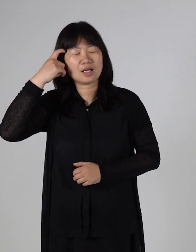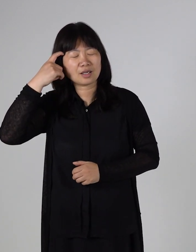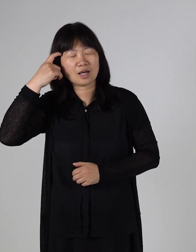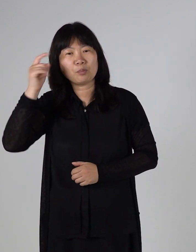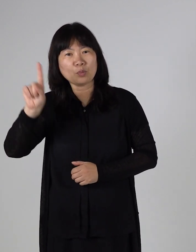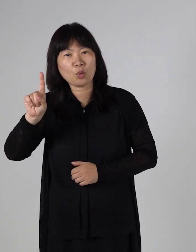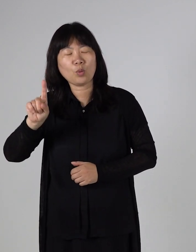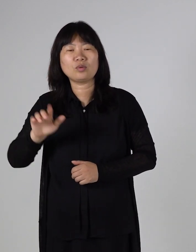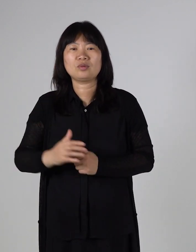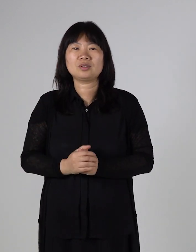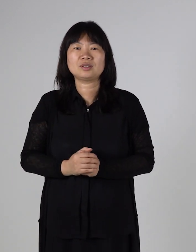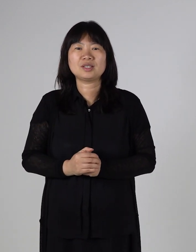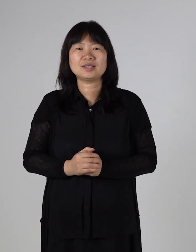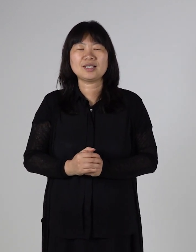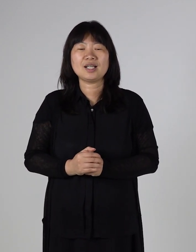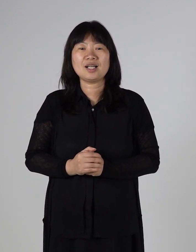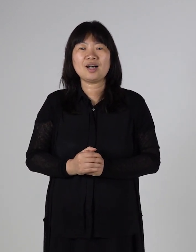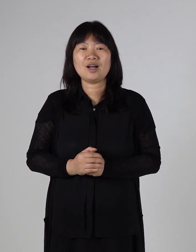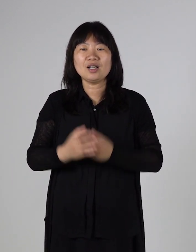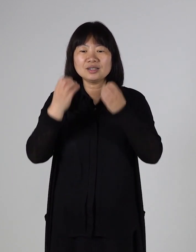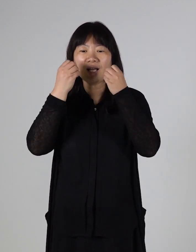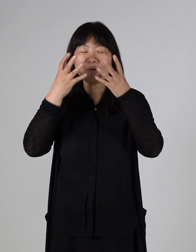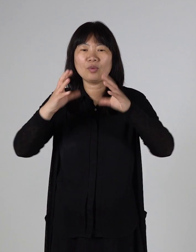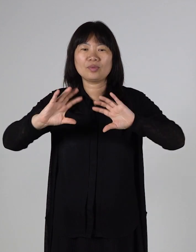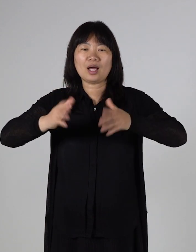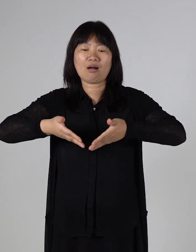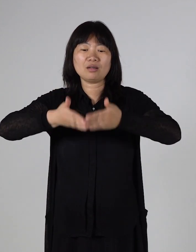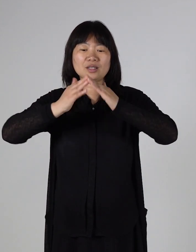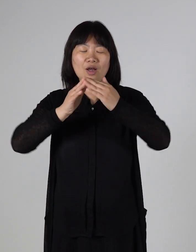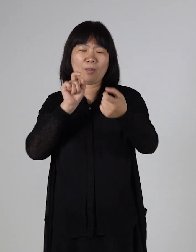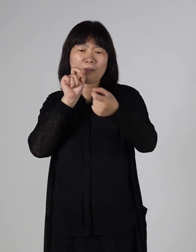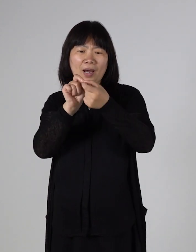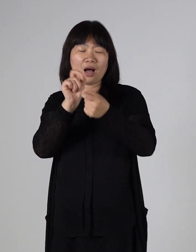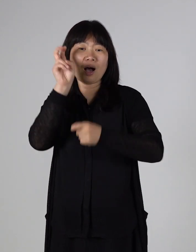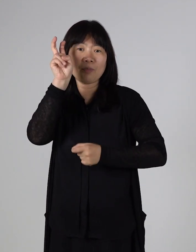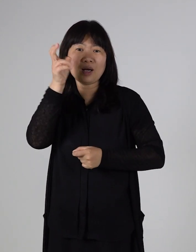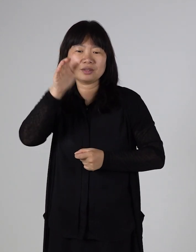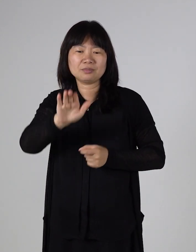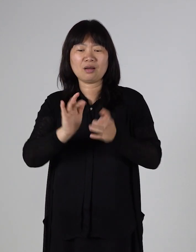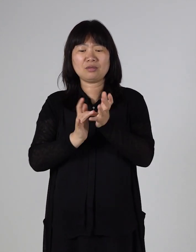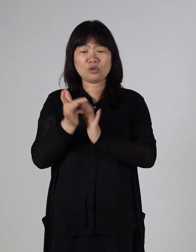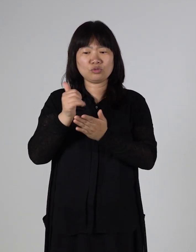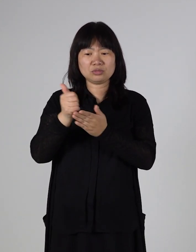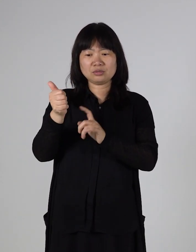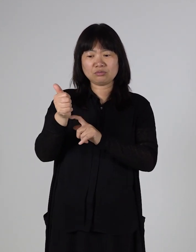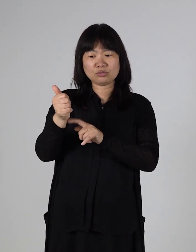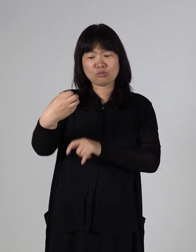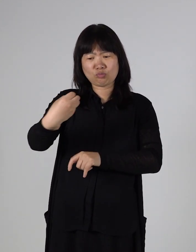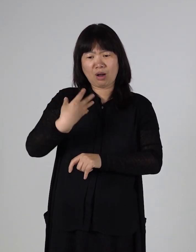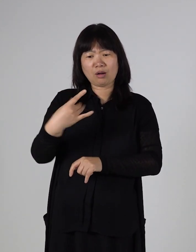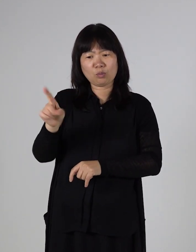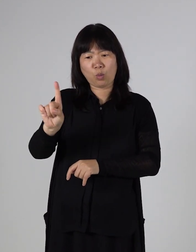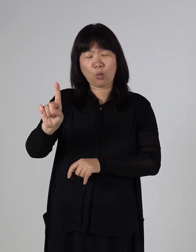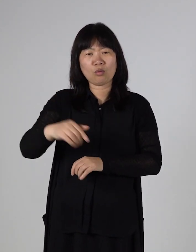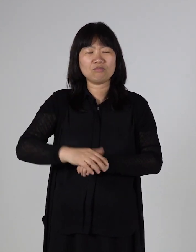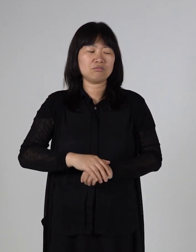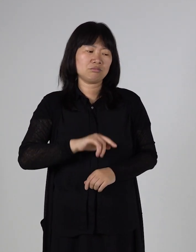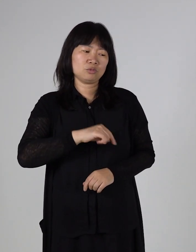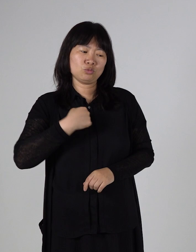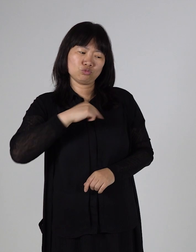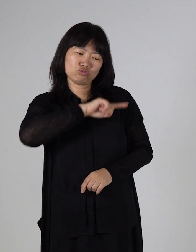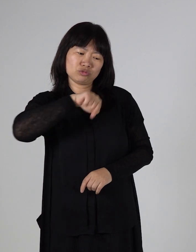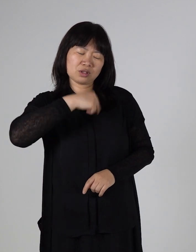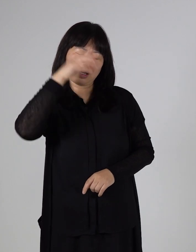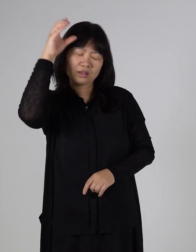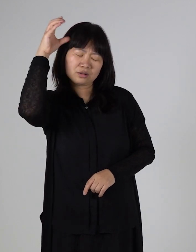속에서는 이제 거의 디데이가 다 온 거예요. 근데 자꾸 예수님은 그들이